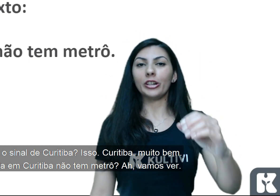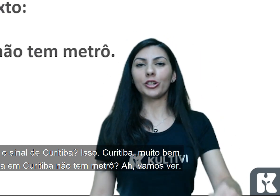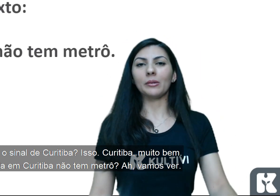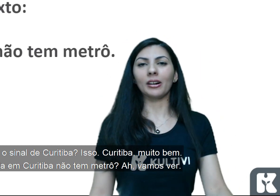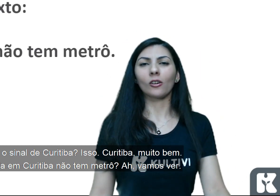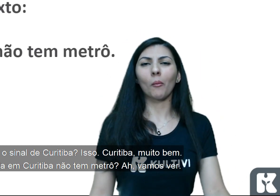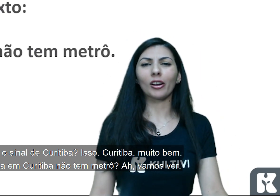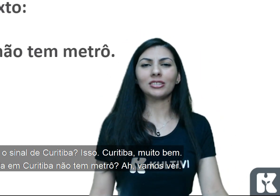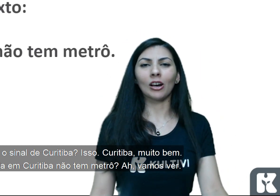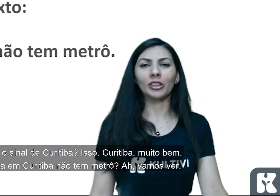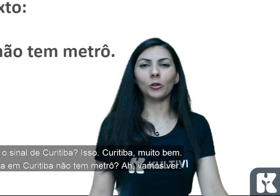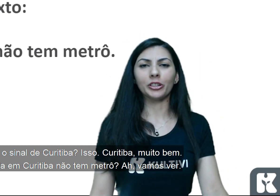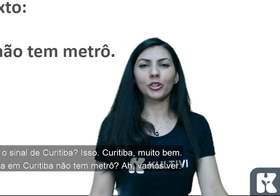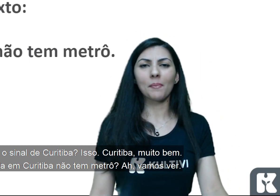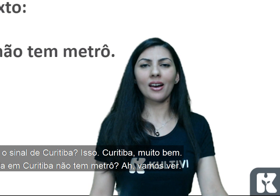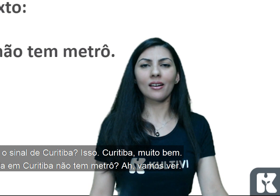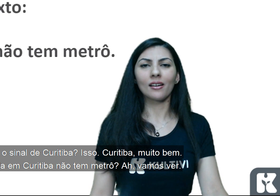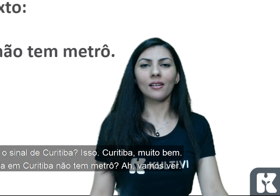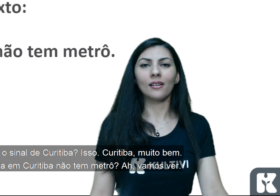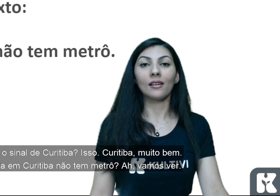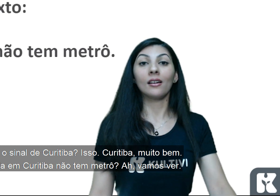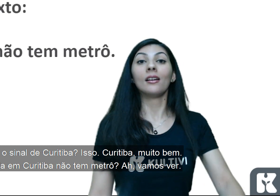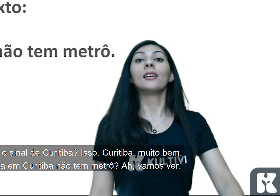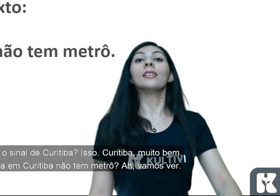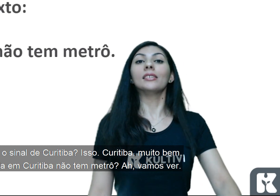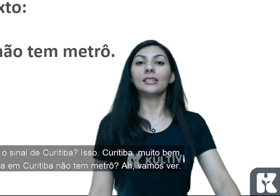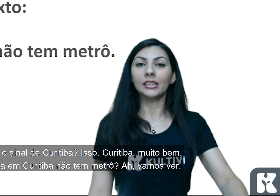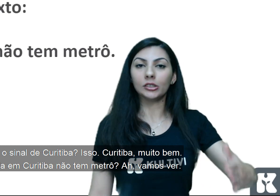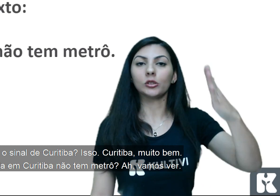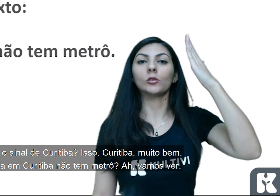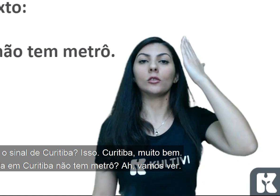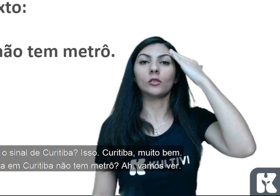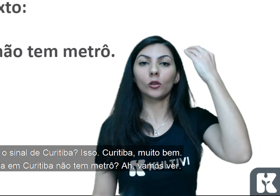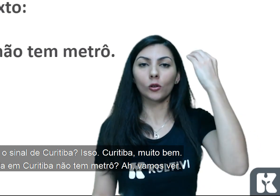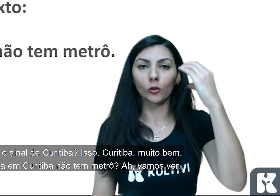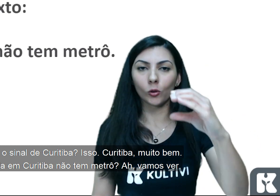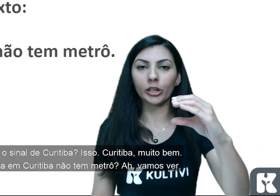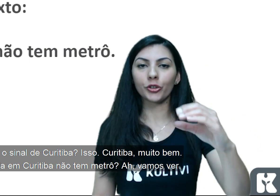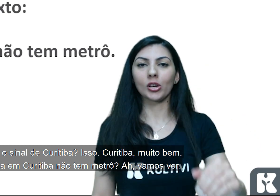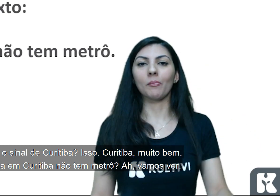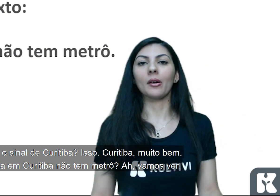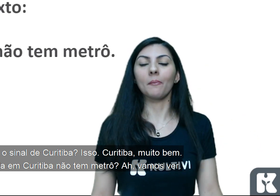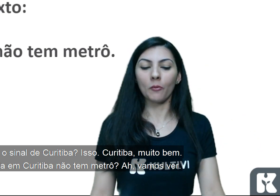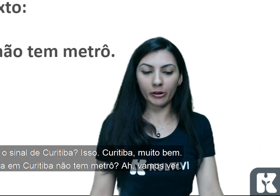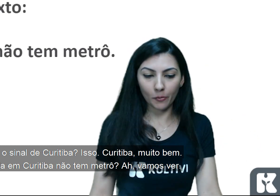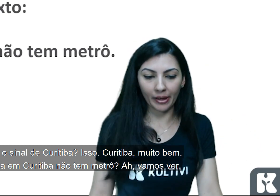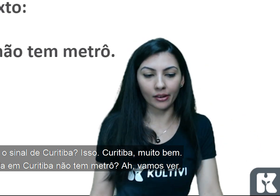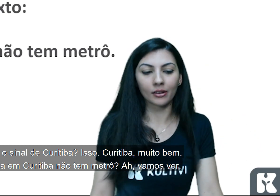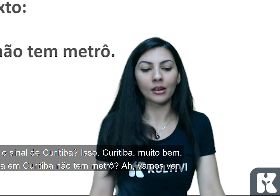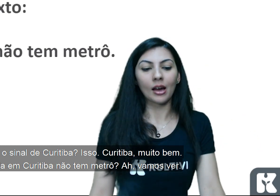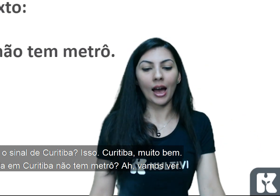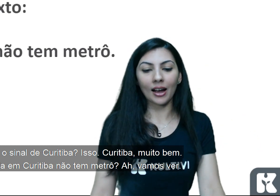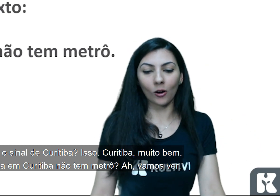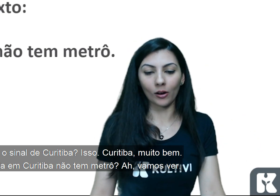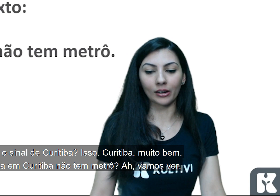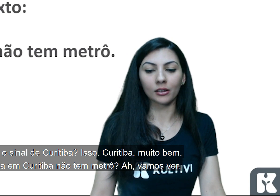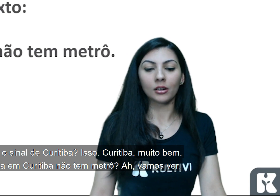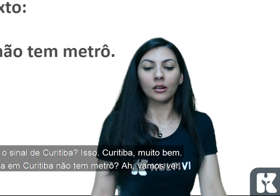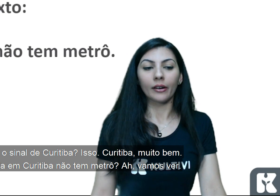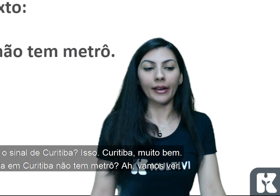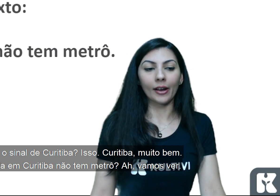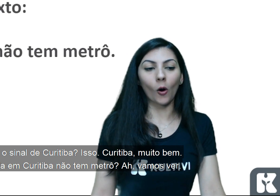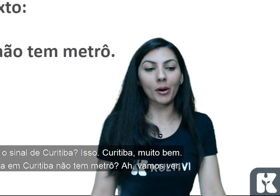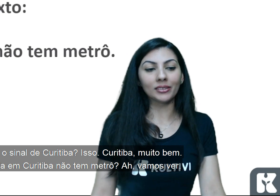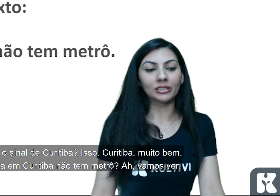Então, Curitiba. Como que o sinal de Curitiba? Isso. Curitiba. Muito bem. Agora,